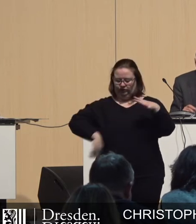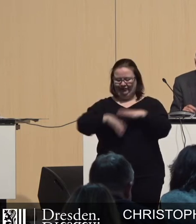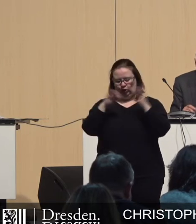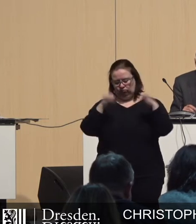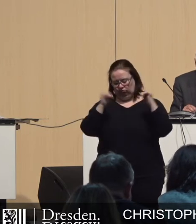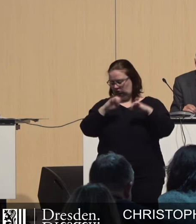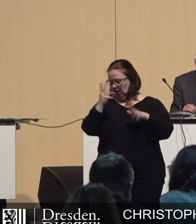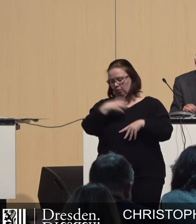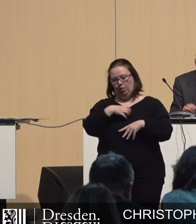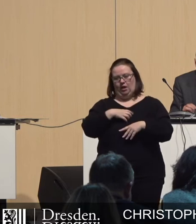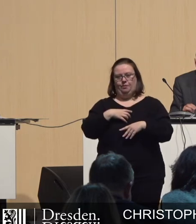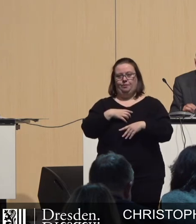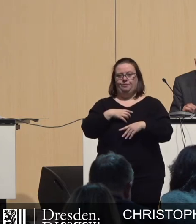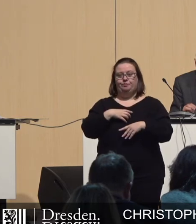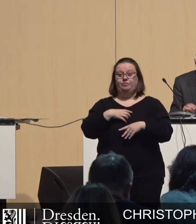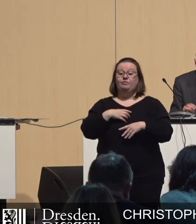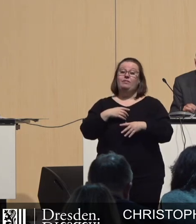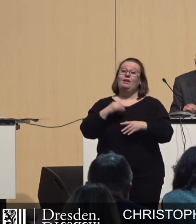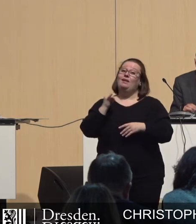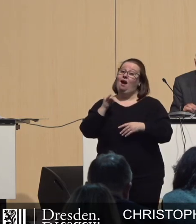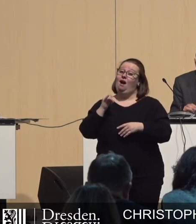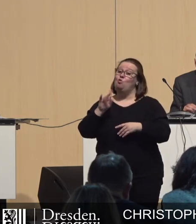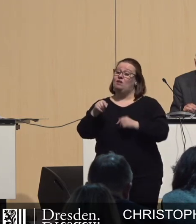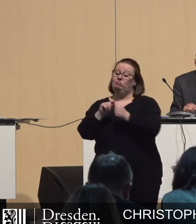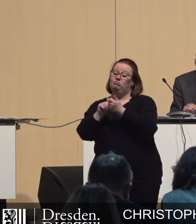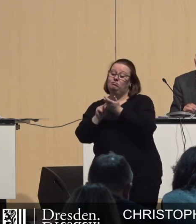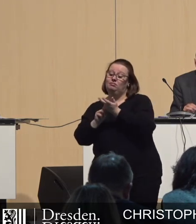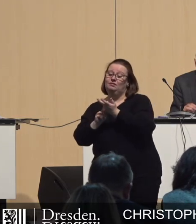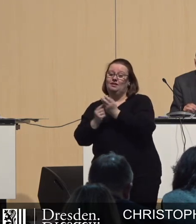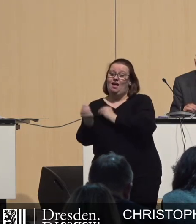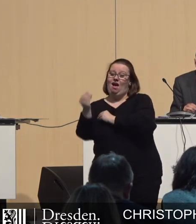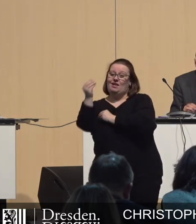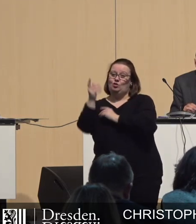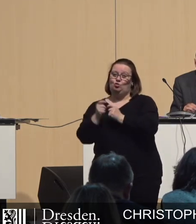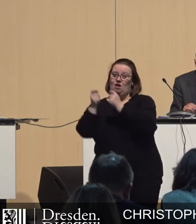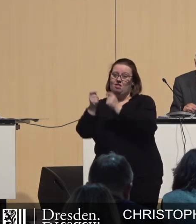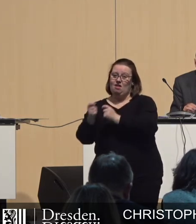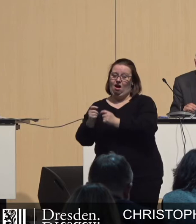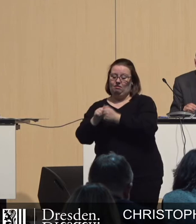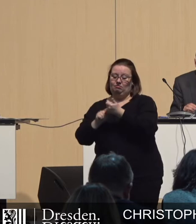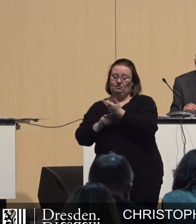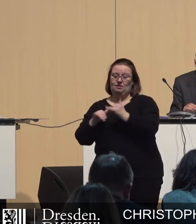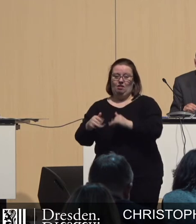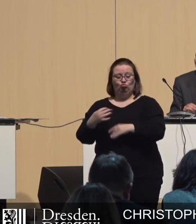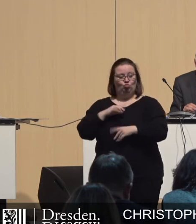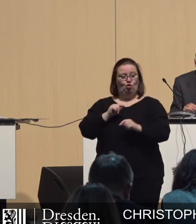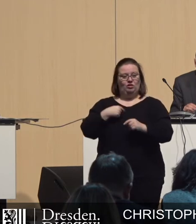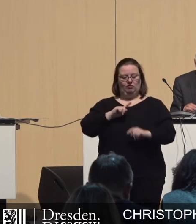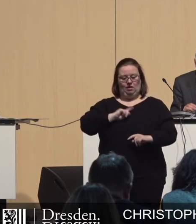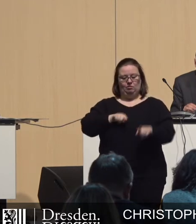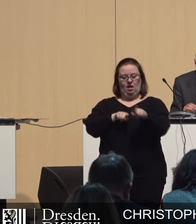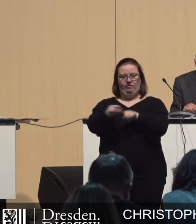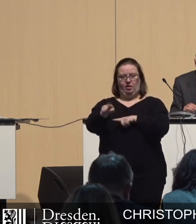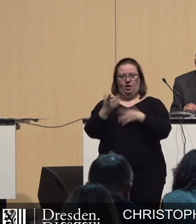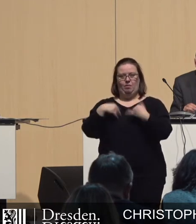uneingeschränkte Zustimmung. Ja, und dann gibt es eine Vielzahl von Ergänzungsanträgen. Diese zeigen uns, warum wir als FDP